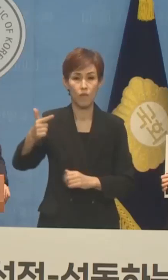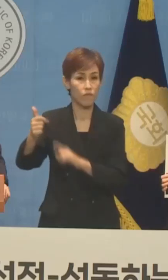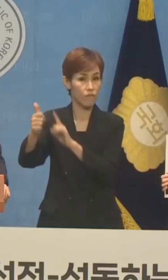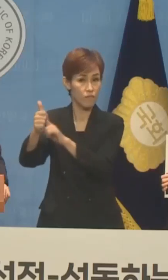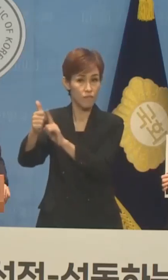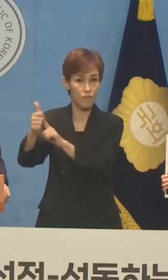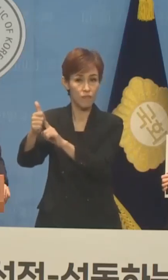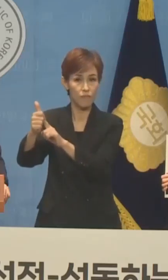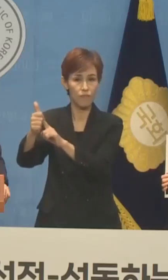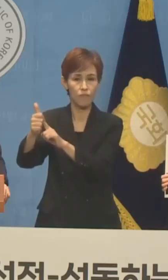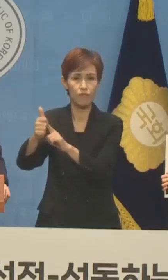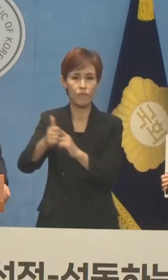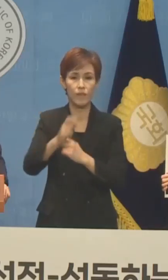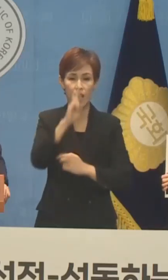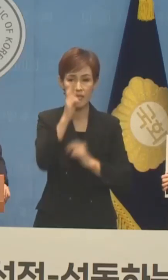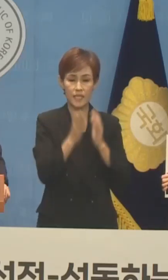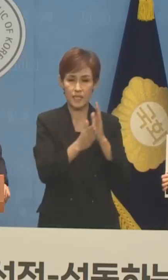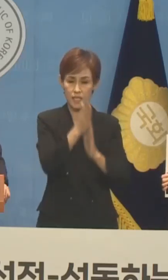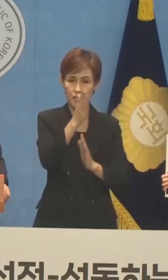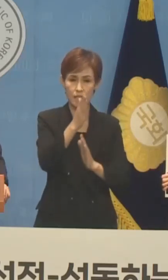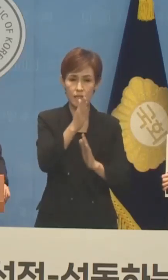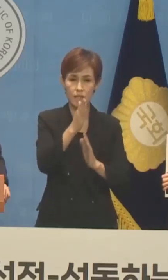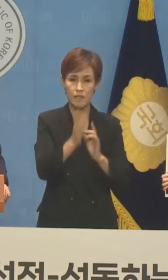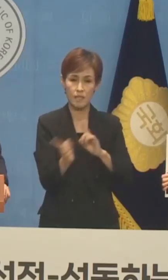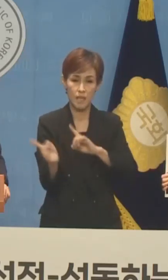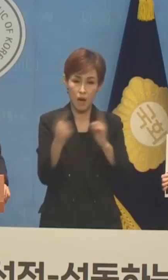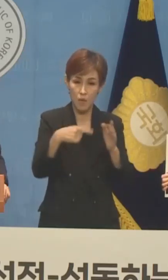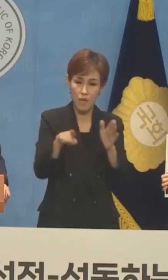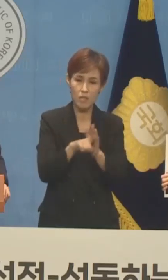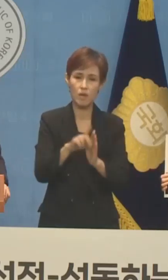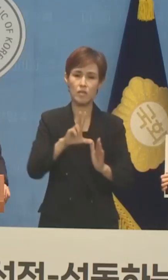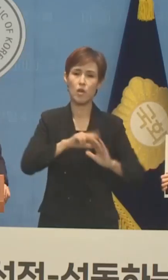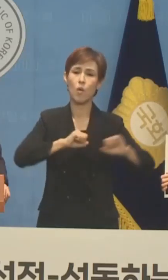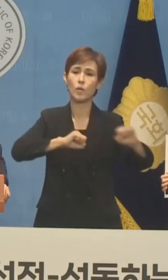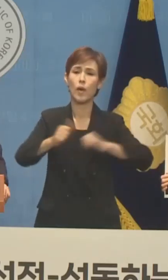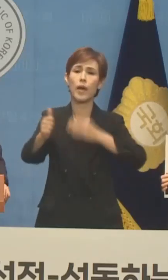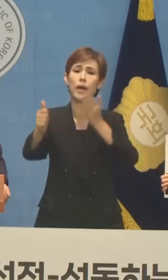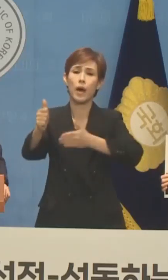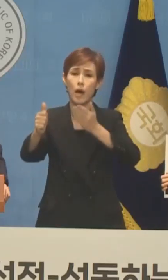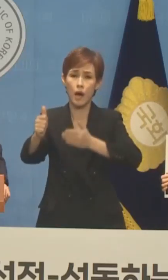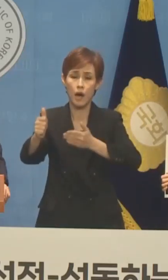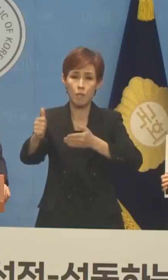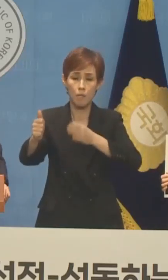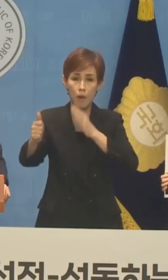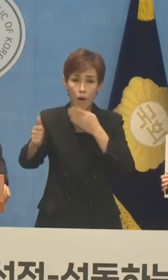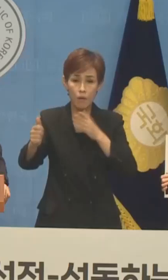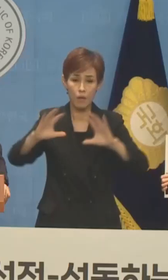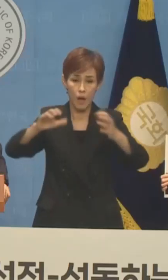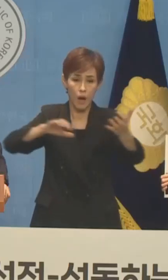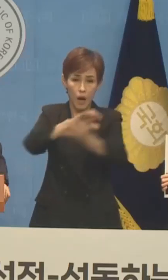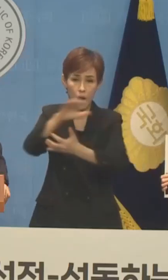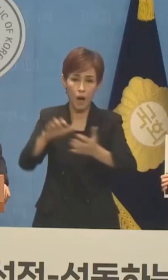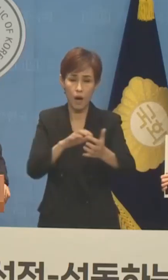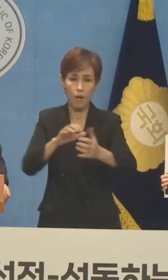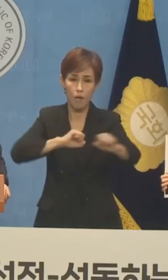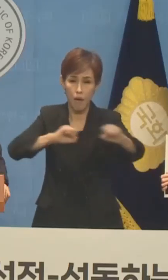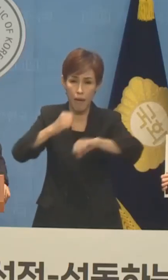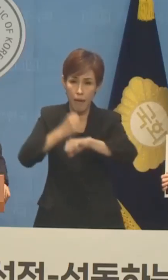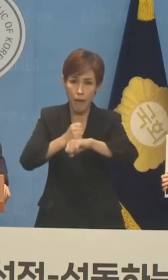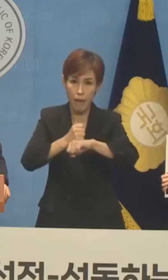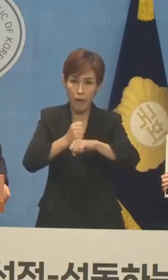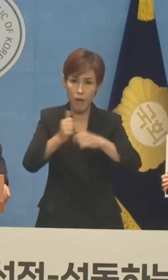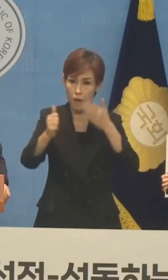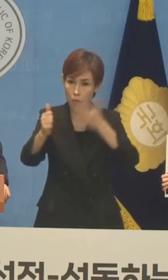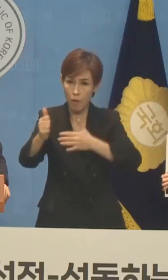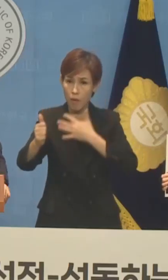의원에게 강릉시를 살리기 위한 강원도를 살리기 위한 의정활동을 하라고 했지 내란을 동조하고 범법행위를 하라고 하지는